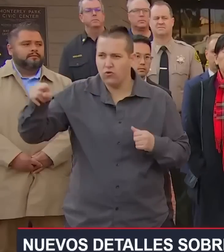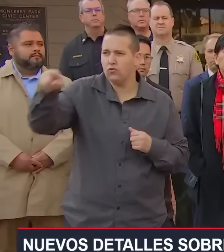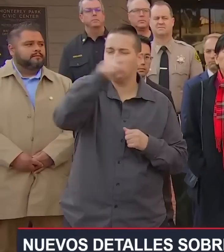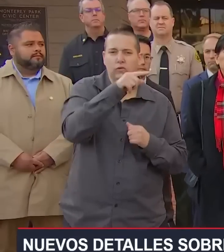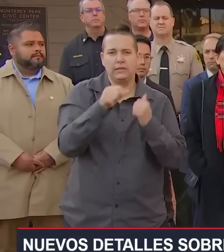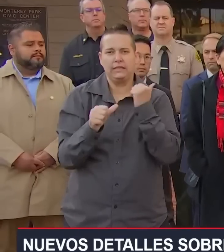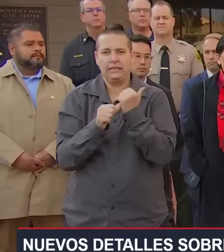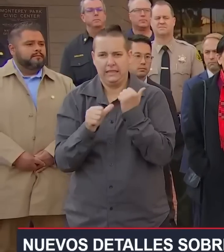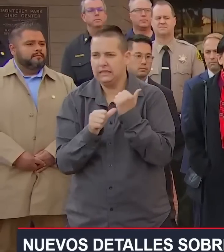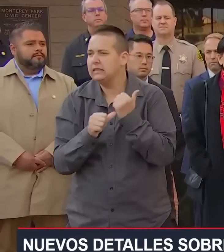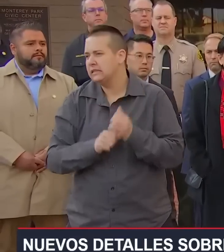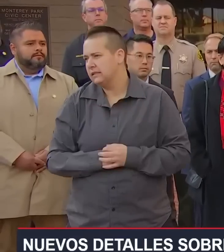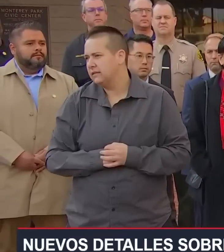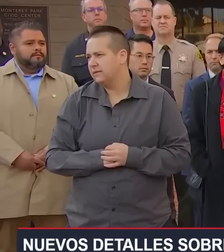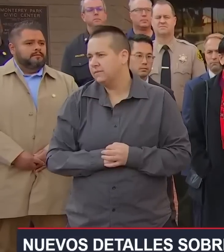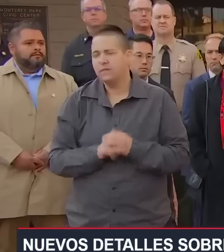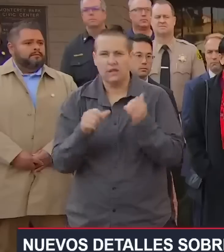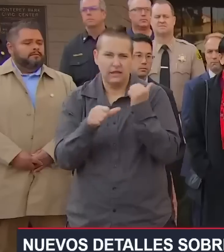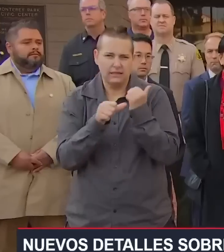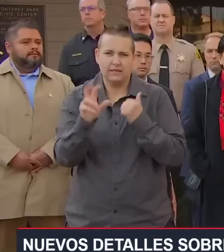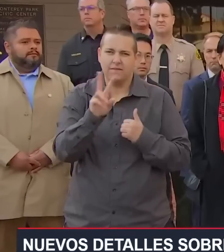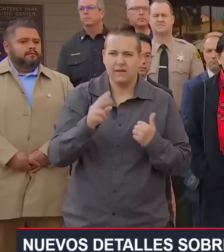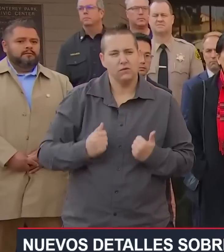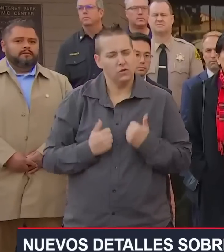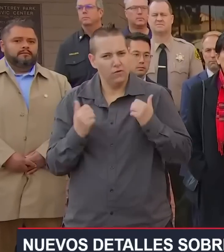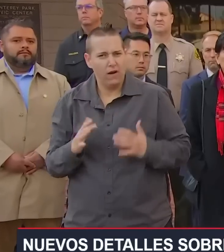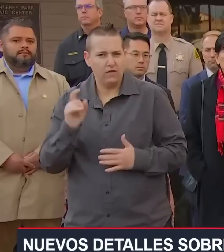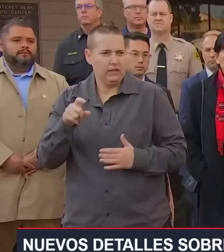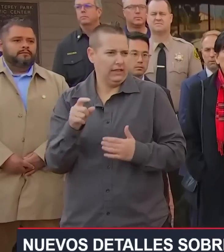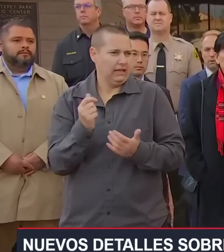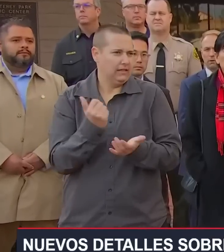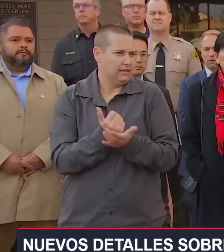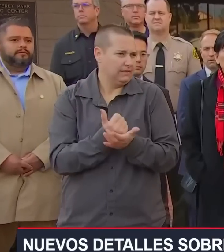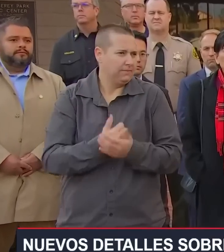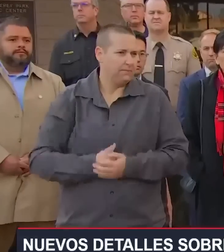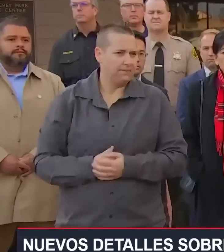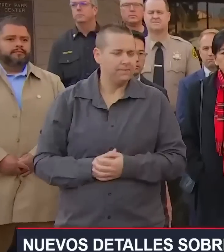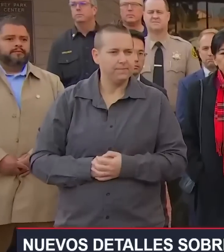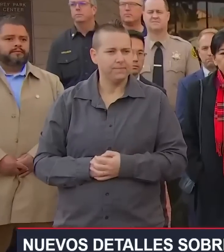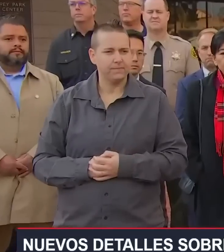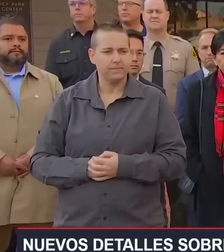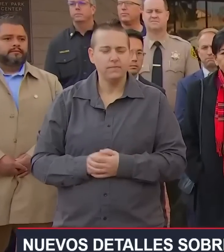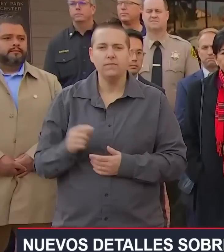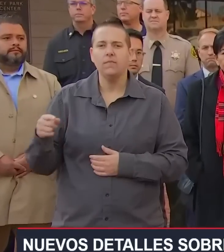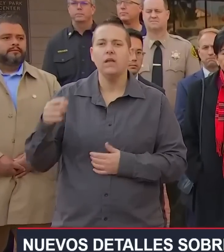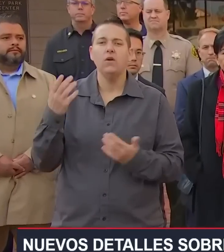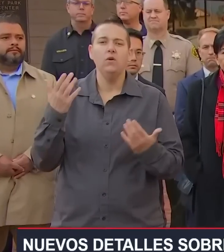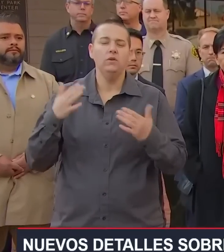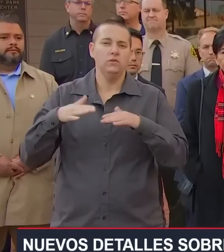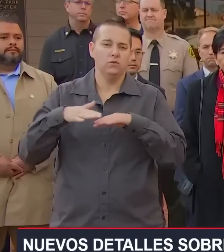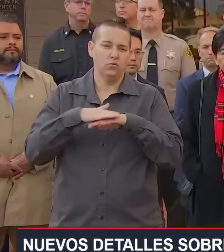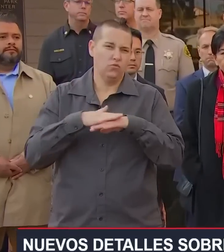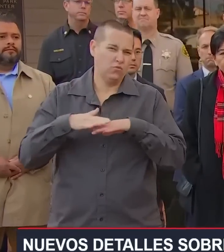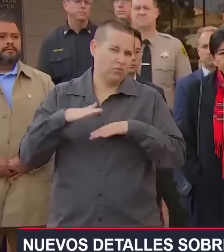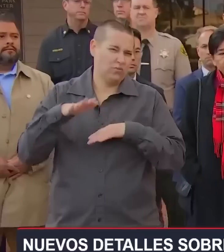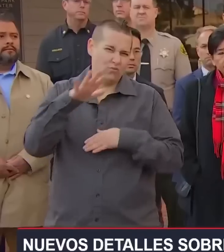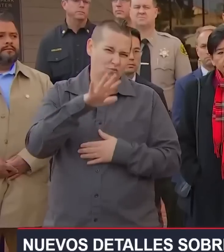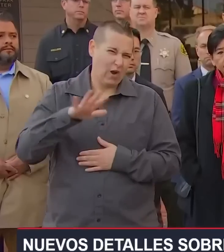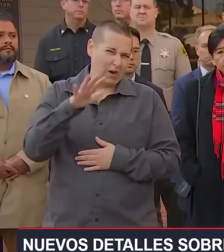bomberos y otros que acudieron en asistencia a las víctimas y sobrevivientes